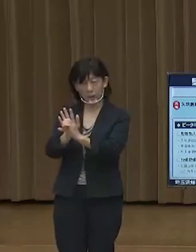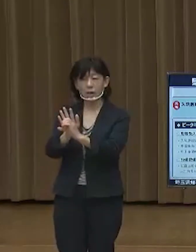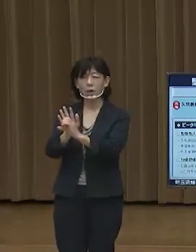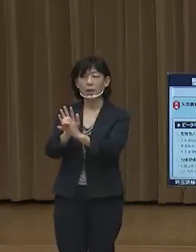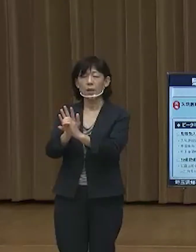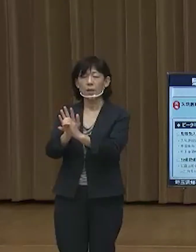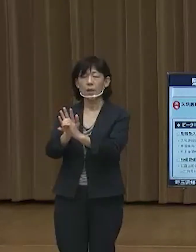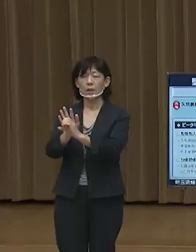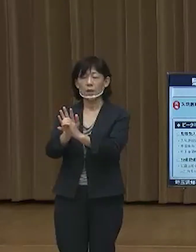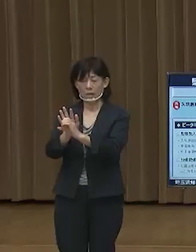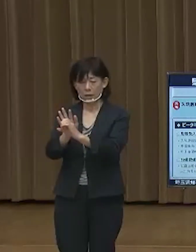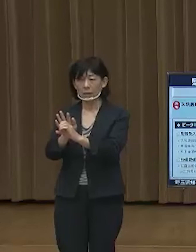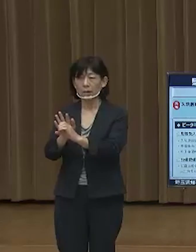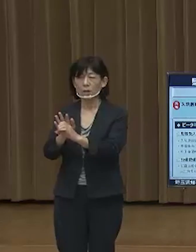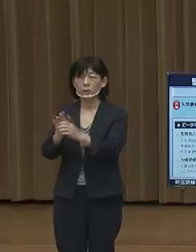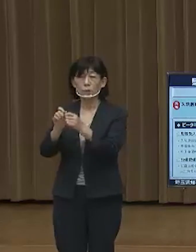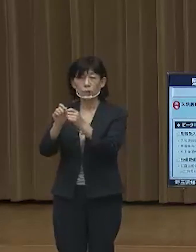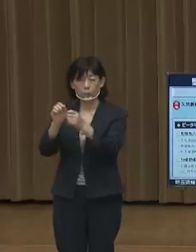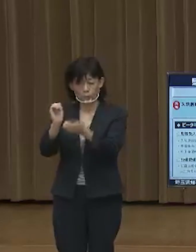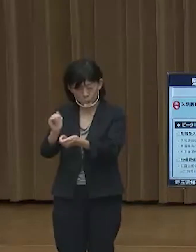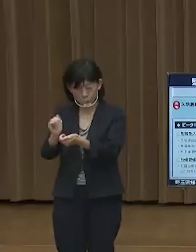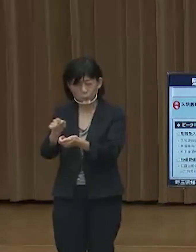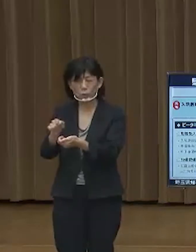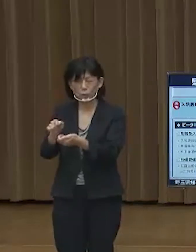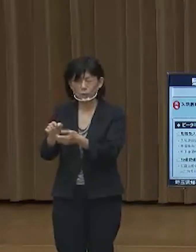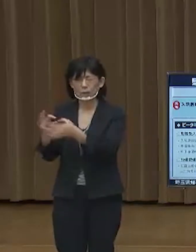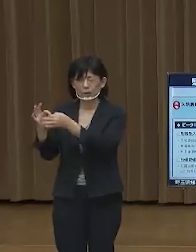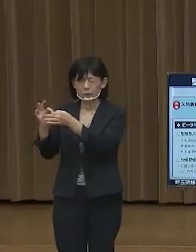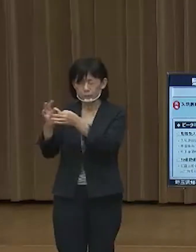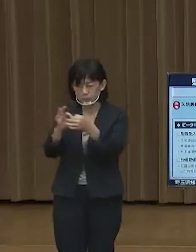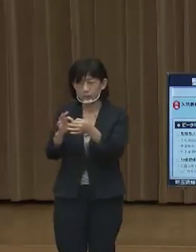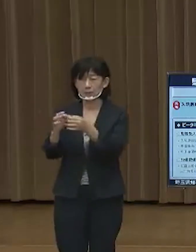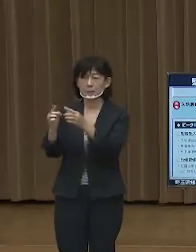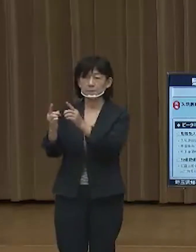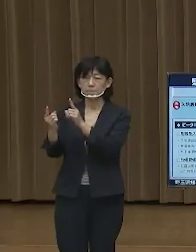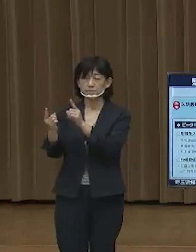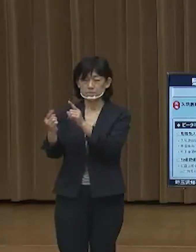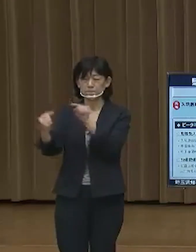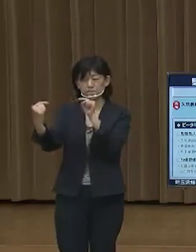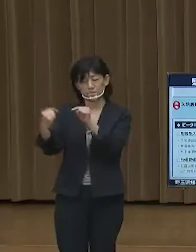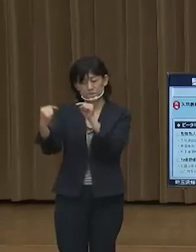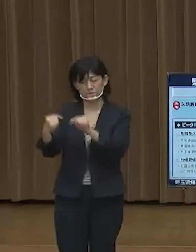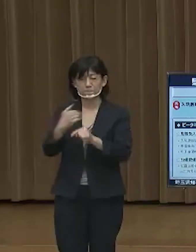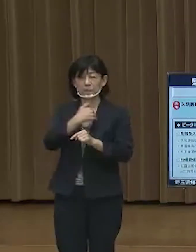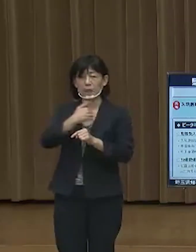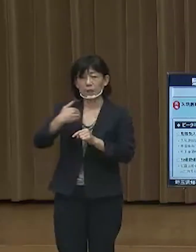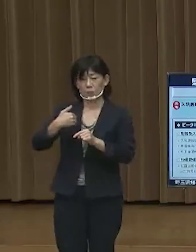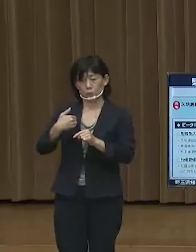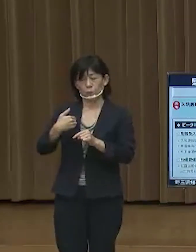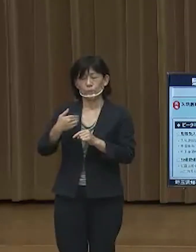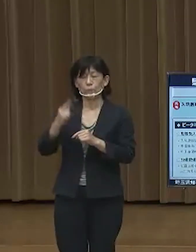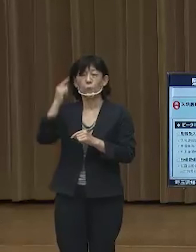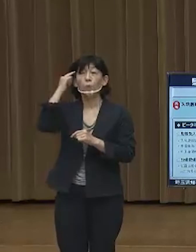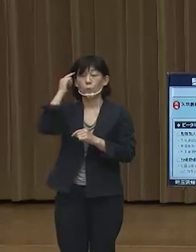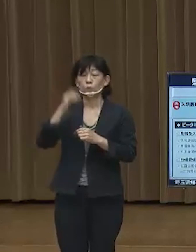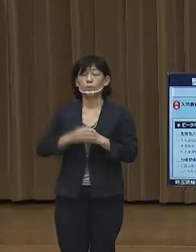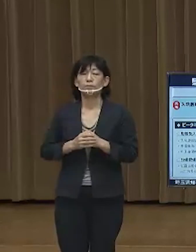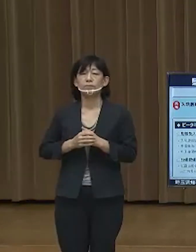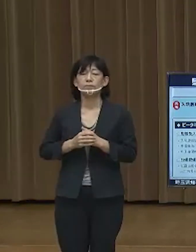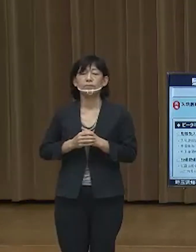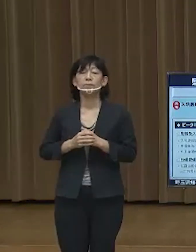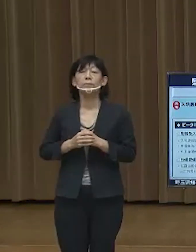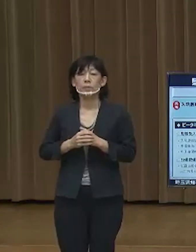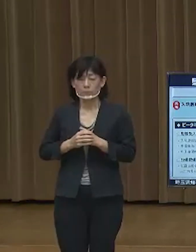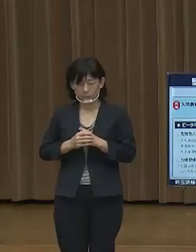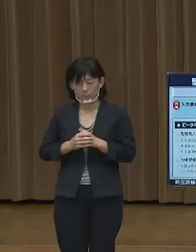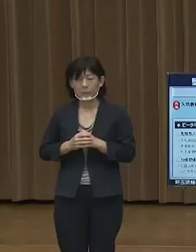強化も含めてですね、働いていけるのではないかというふうに思っています。全般的には、